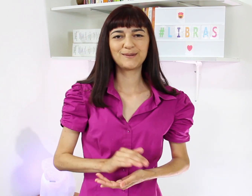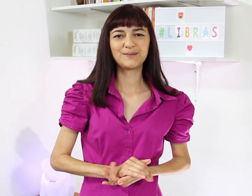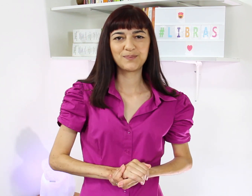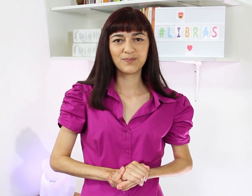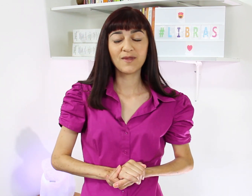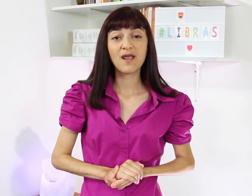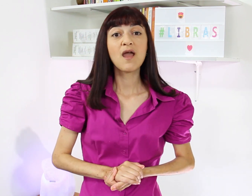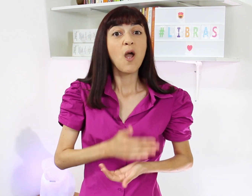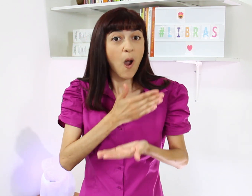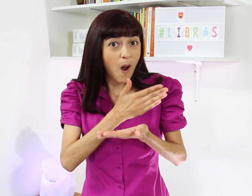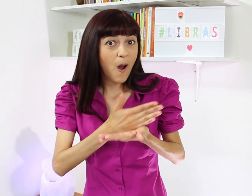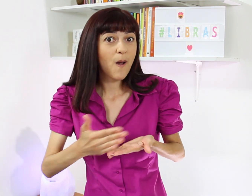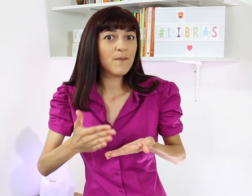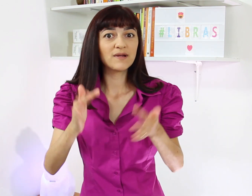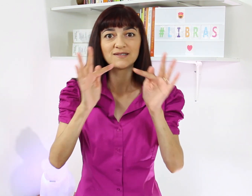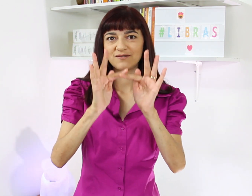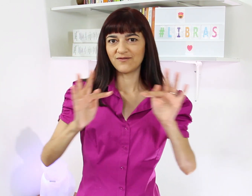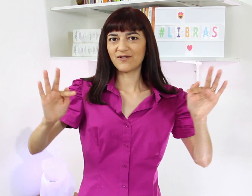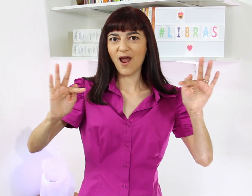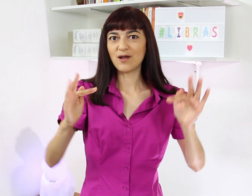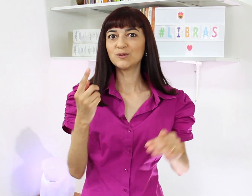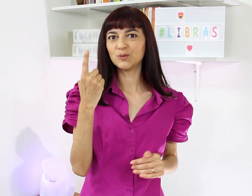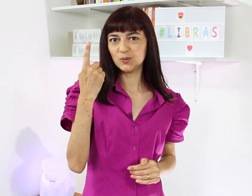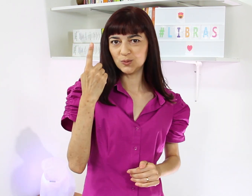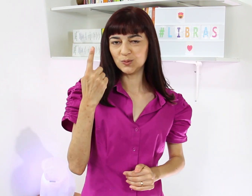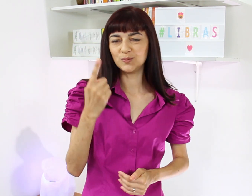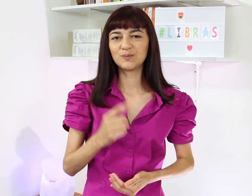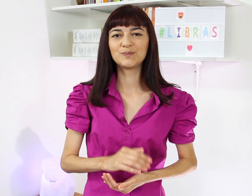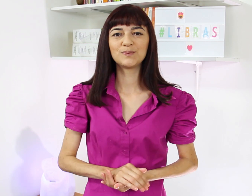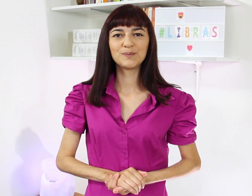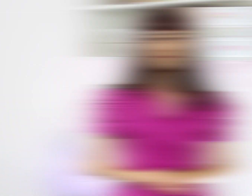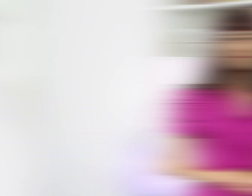explicar. Vamos começar? Vejam a frase 1.